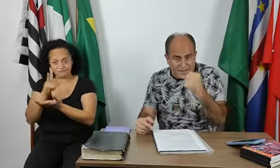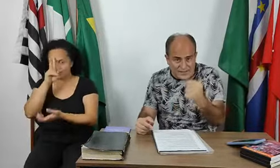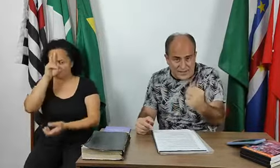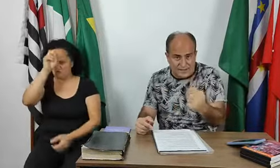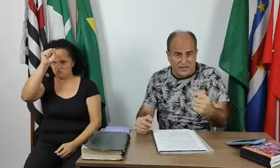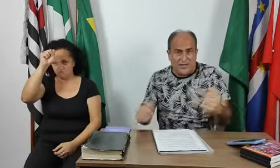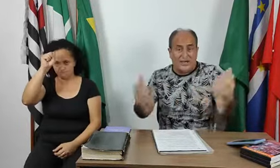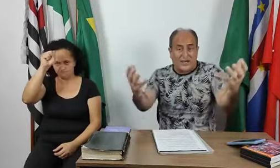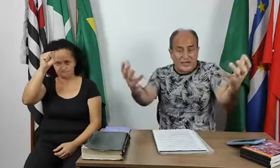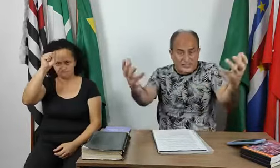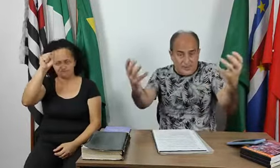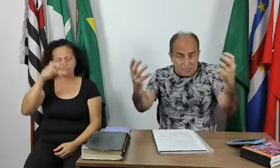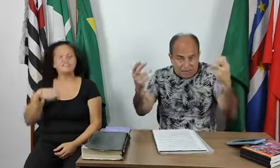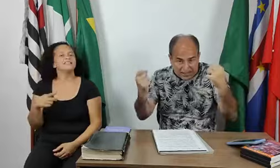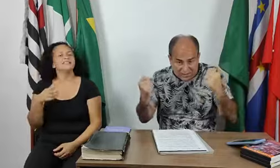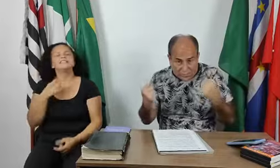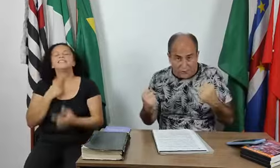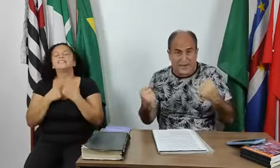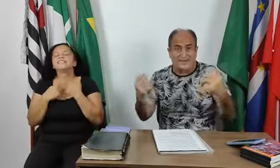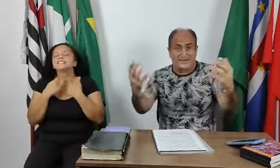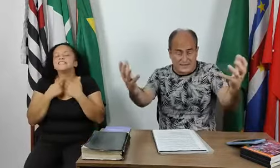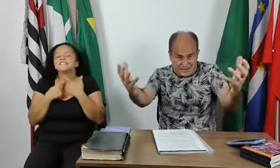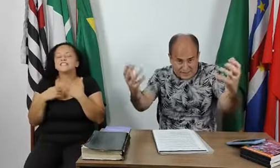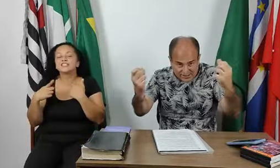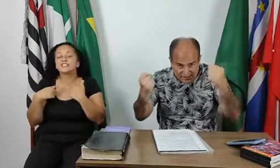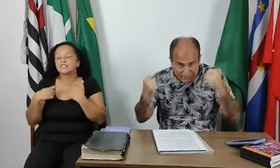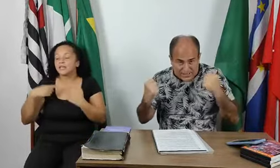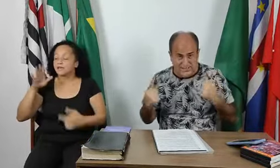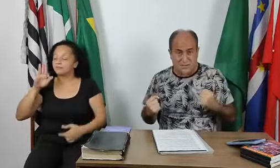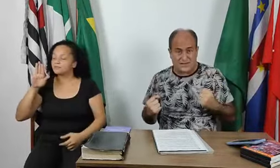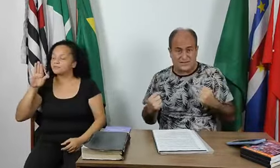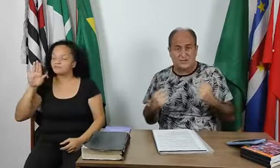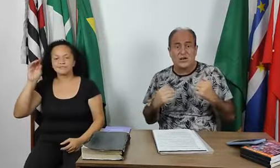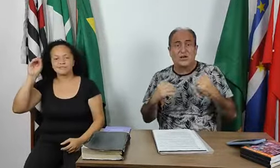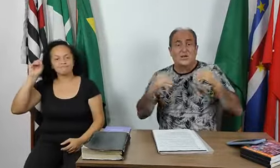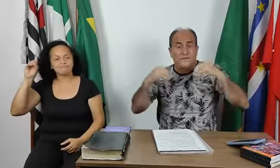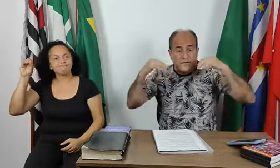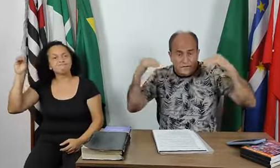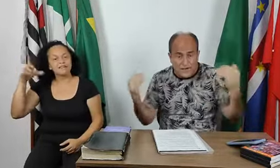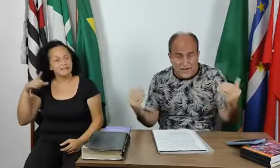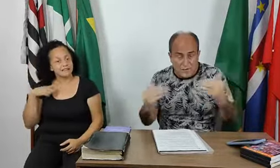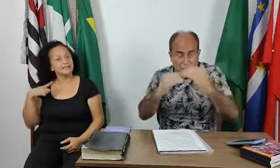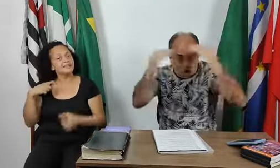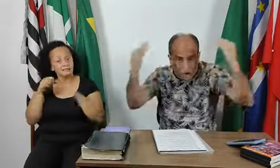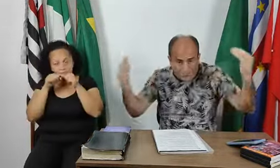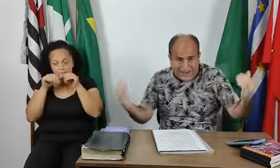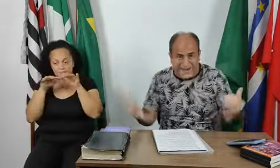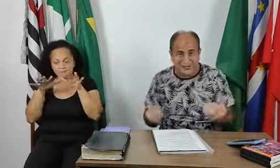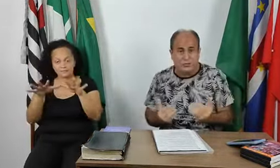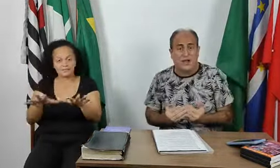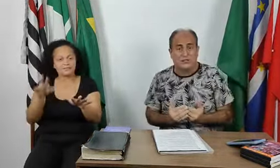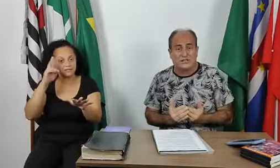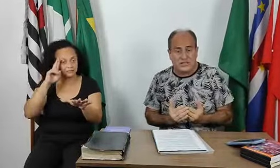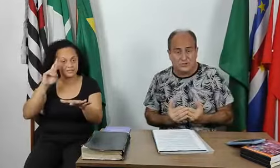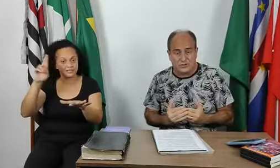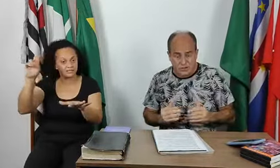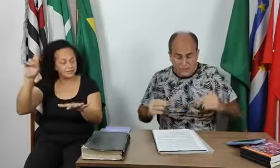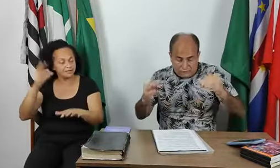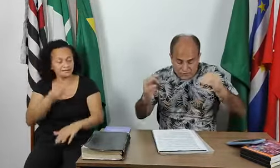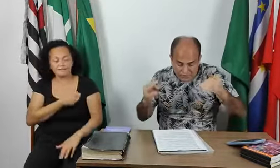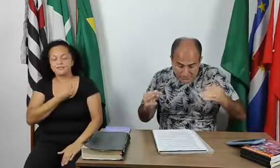você deseja receber as promessas, receber as bênçãos, viver no sobrenatural de